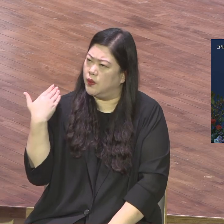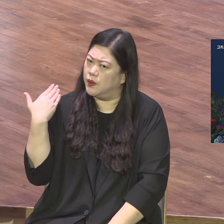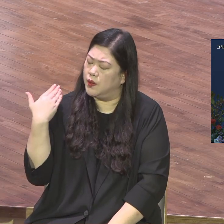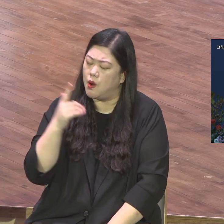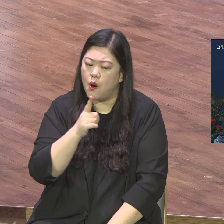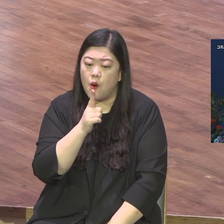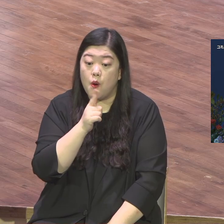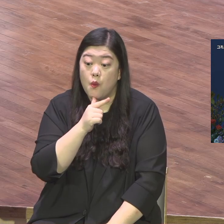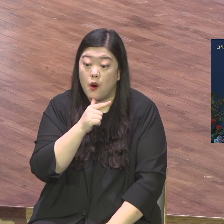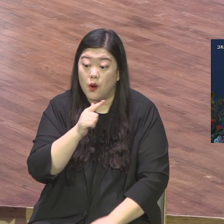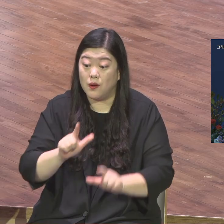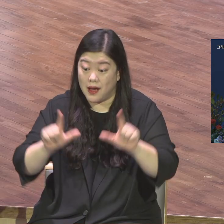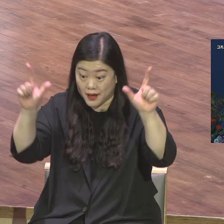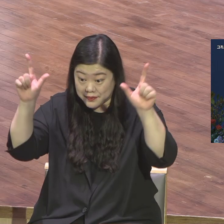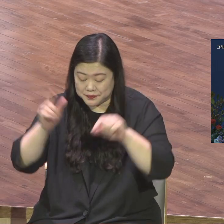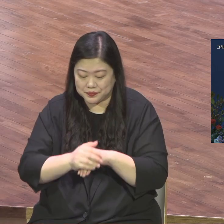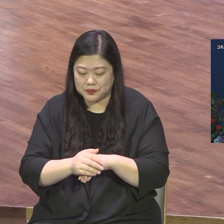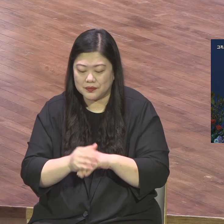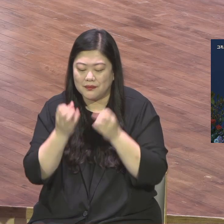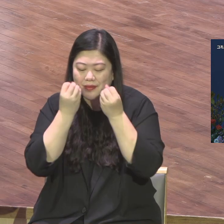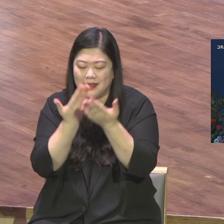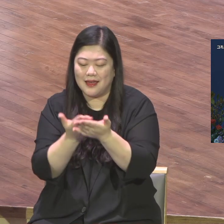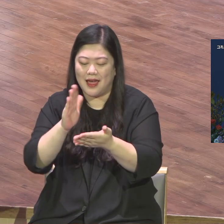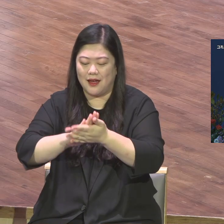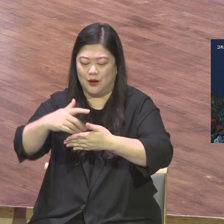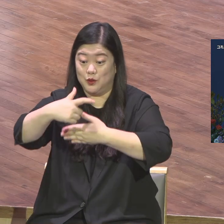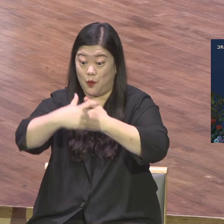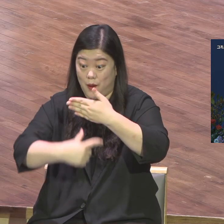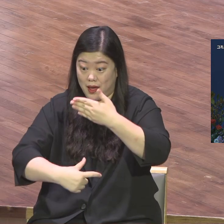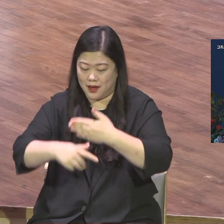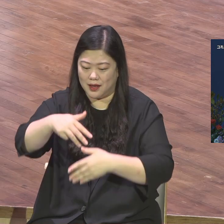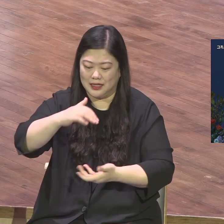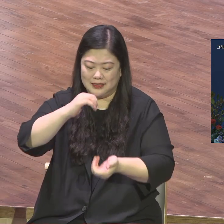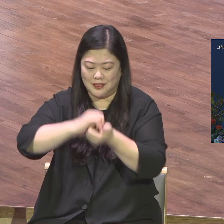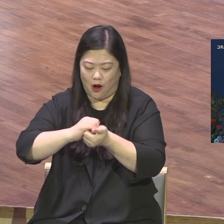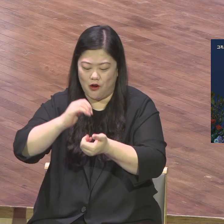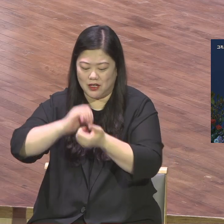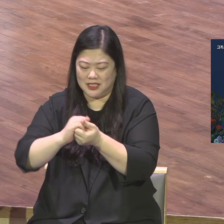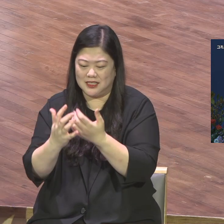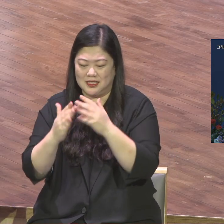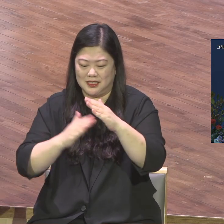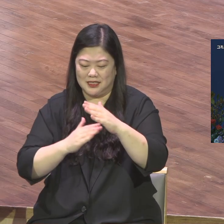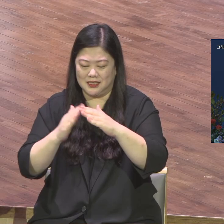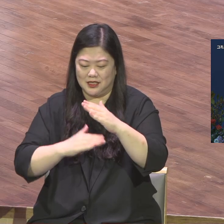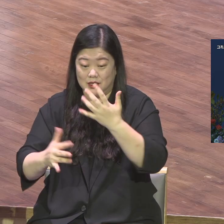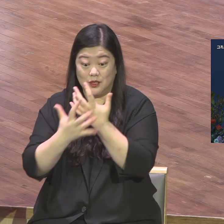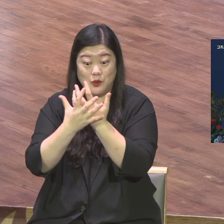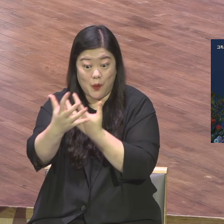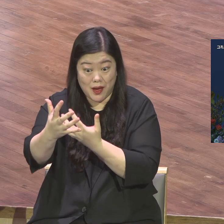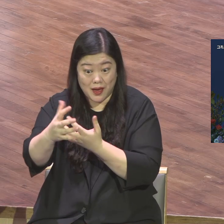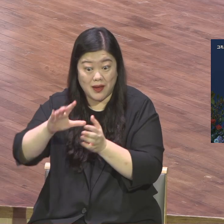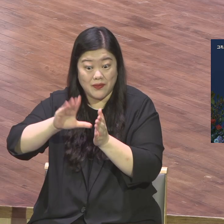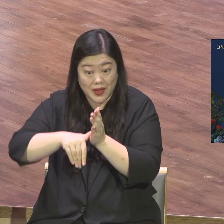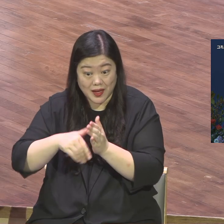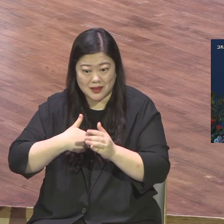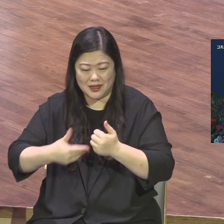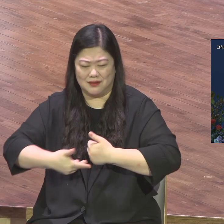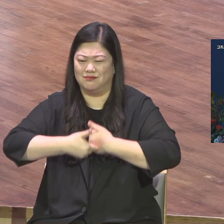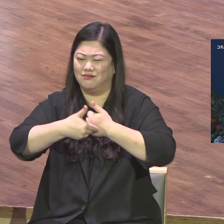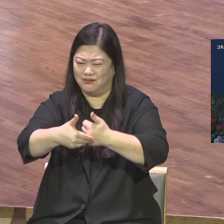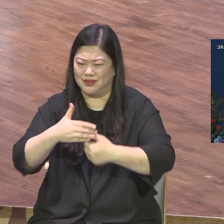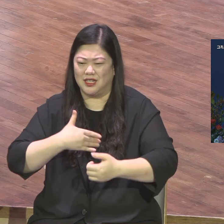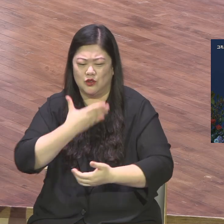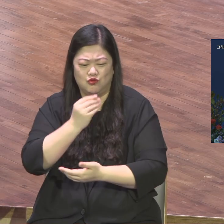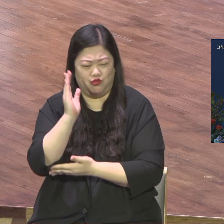월요일날 총회 축사하면서 이런 언급했습니다. 종교 사상과 쾌고를 하는